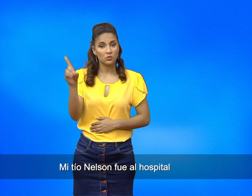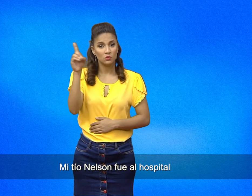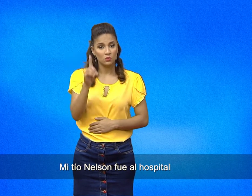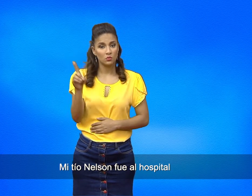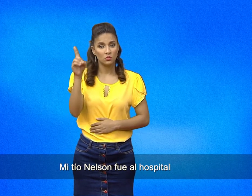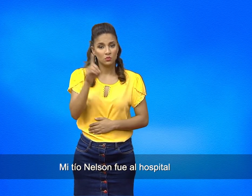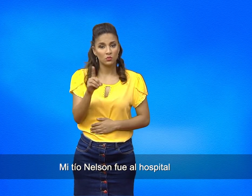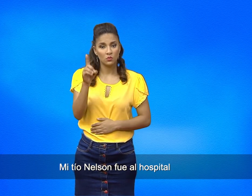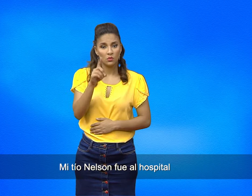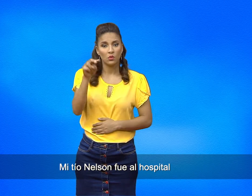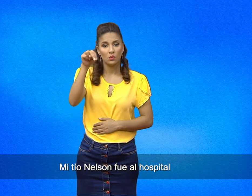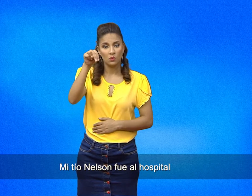mi tío